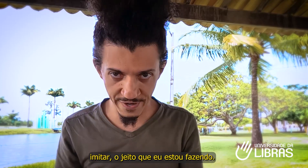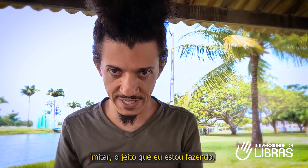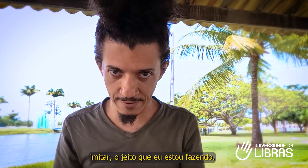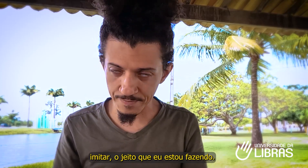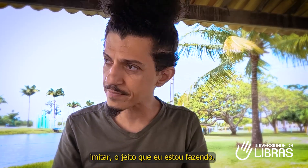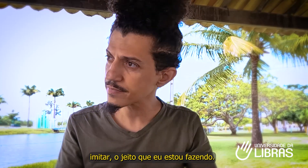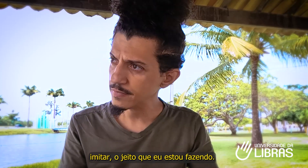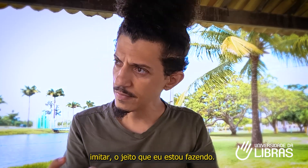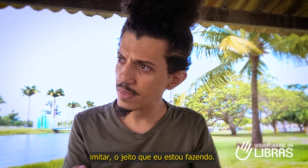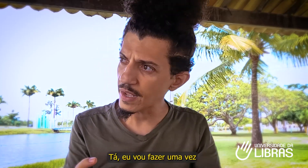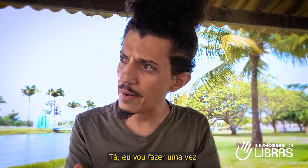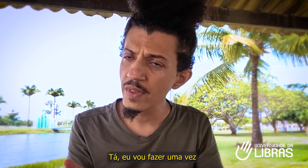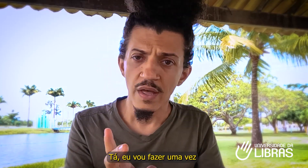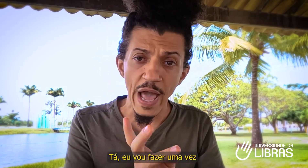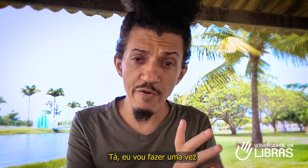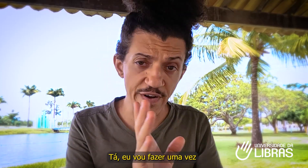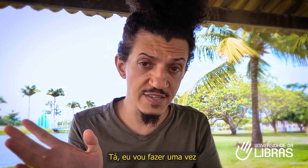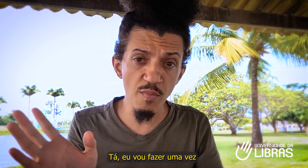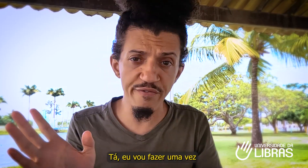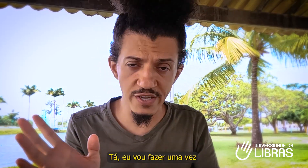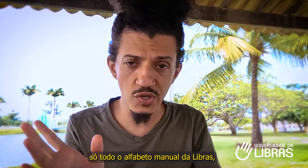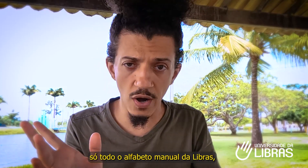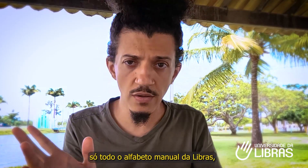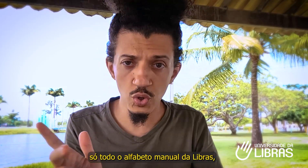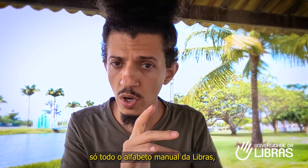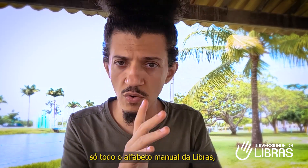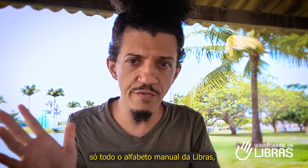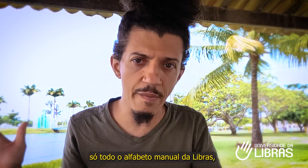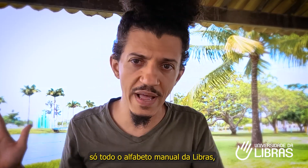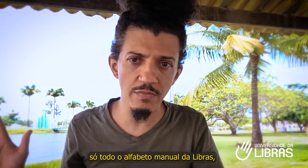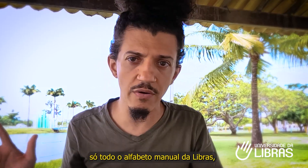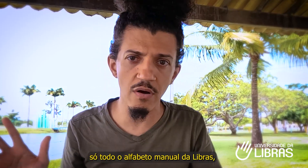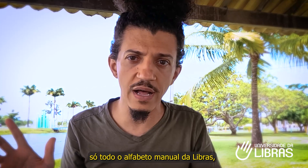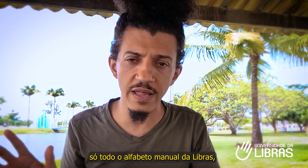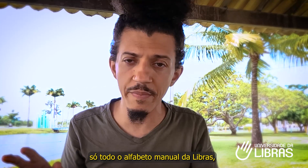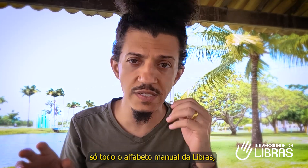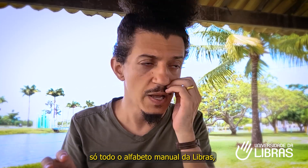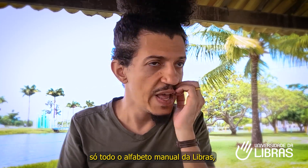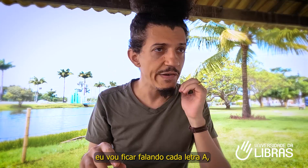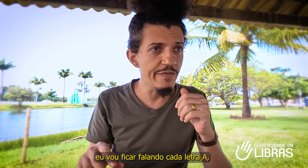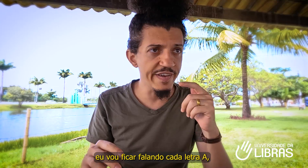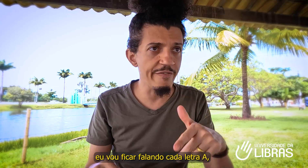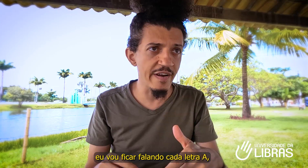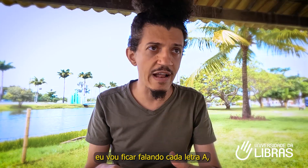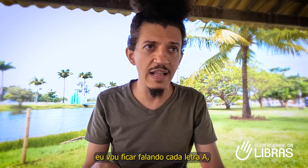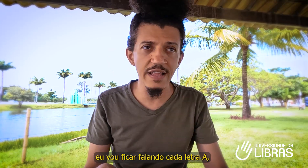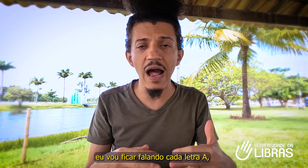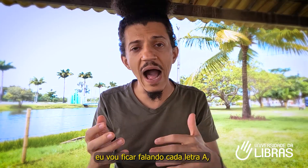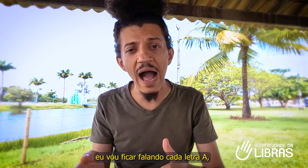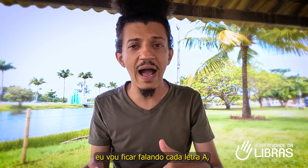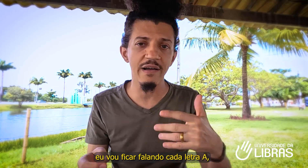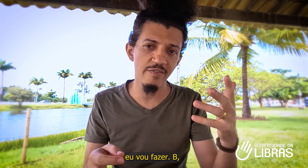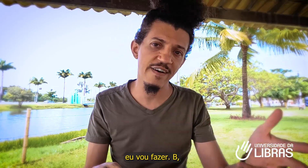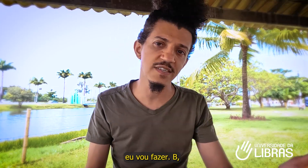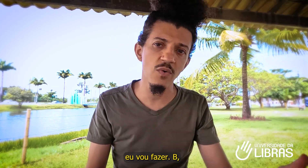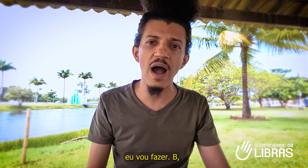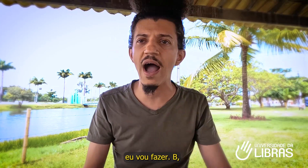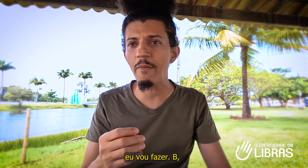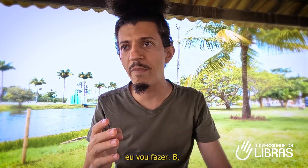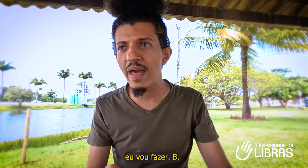fazendo. Tá? Eu vou fazer uma vez só, todo o alfabeto manual da Libras. Eu vou ficar falando a letra A, eu vou fazer o A, B,